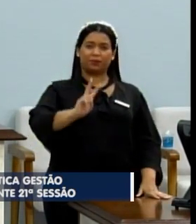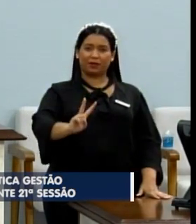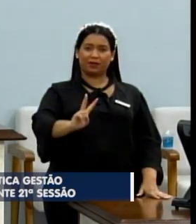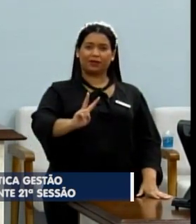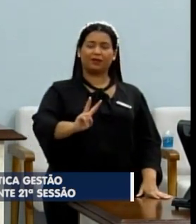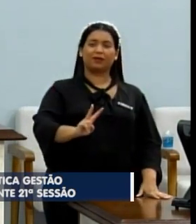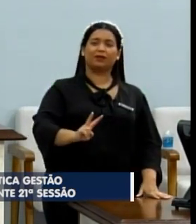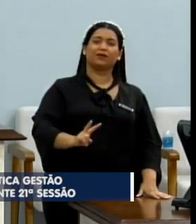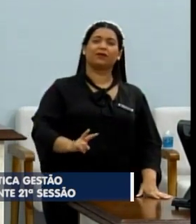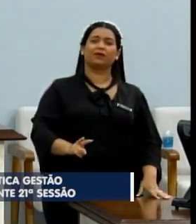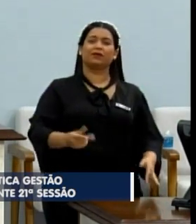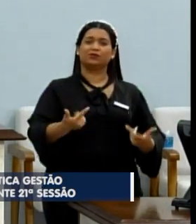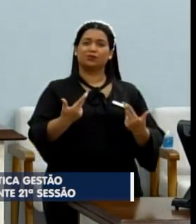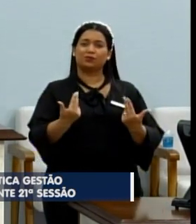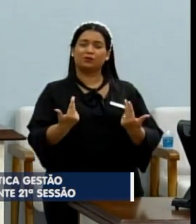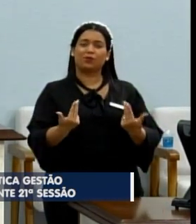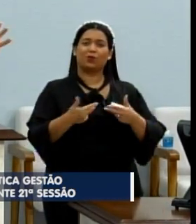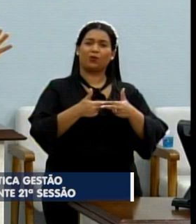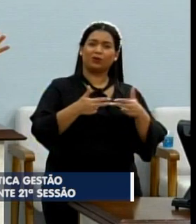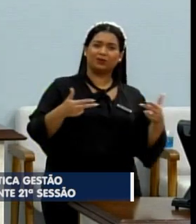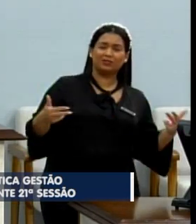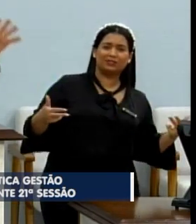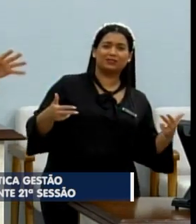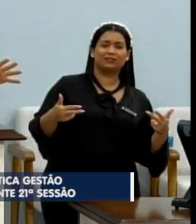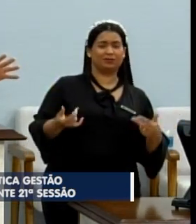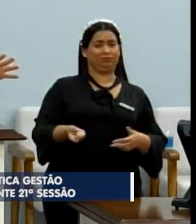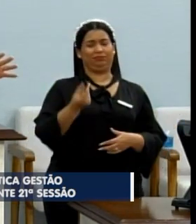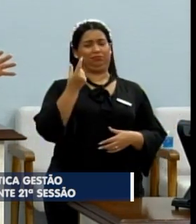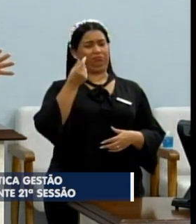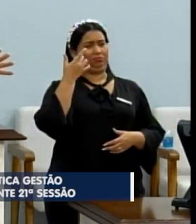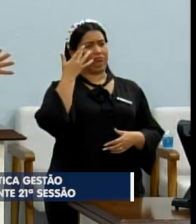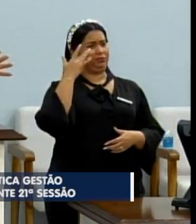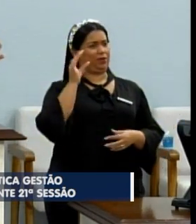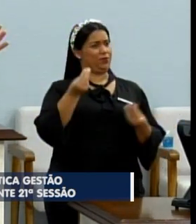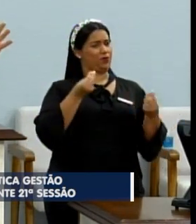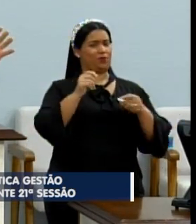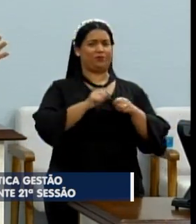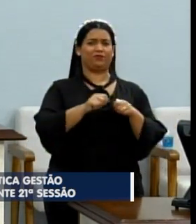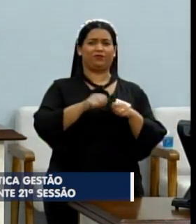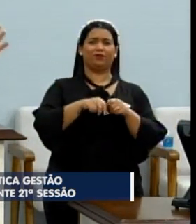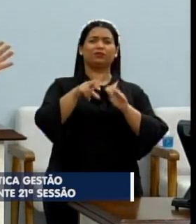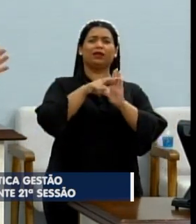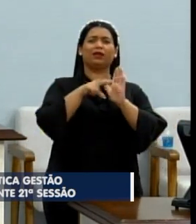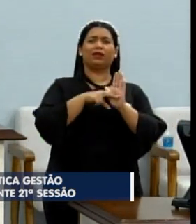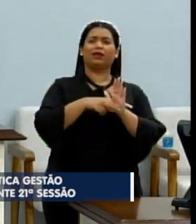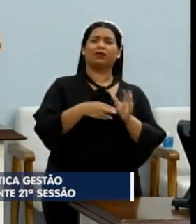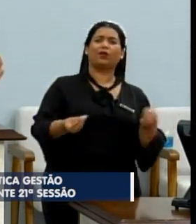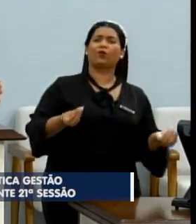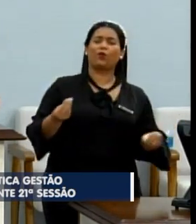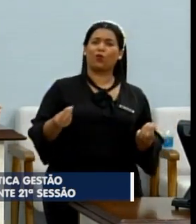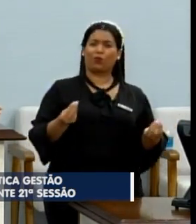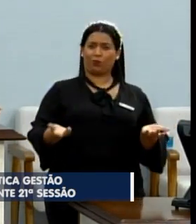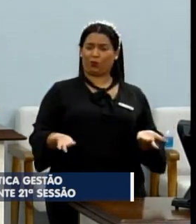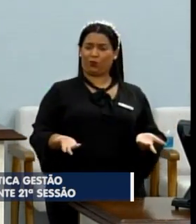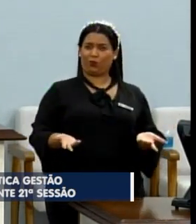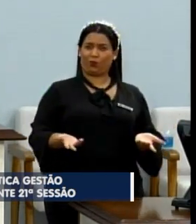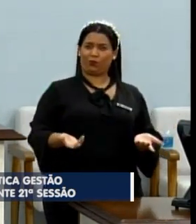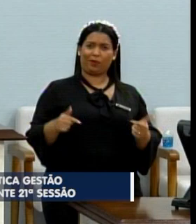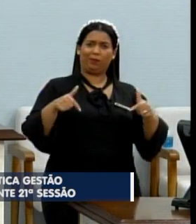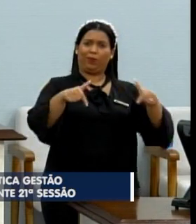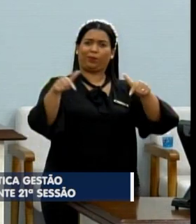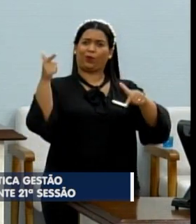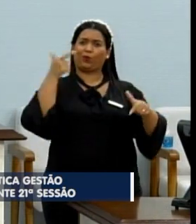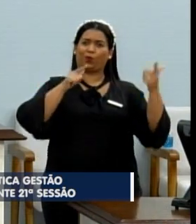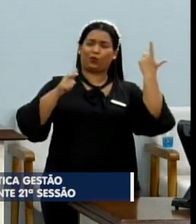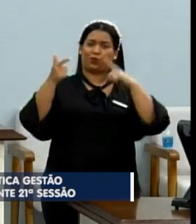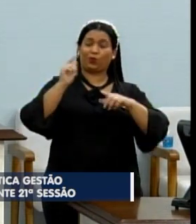Ambiente de saneamento básico essas coisas estranha que ninguém sabe como é que é feito Qual é a régua Qual é a medida para ficar premiando mas